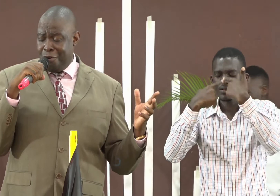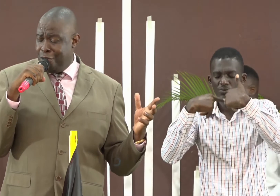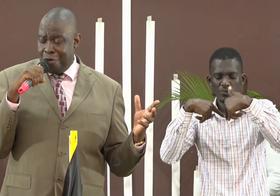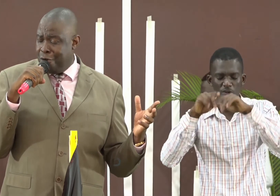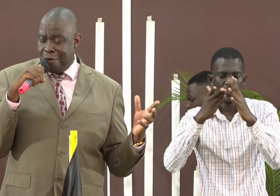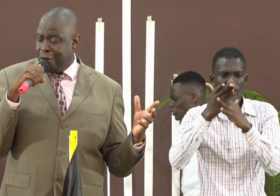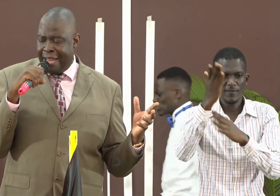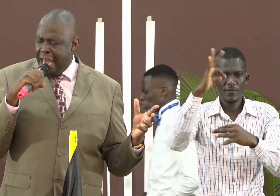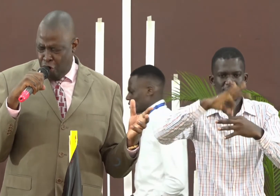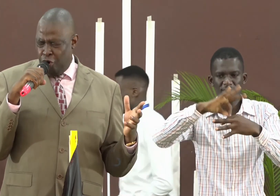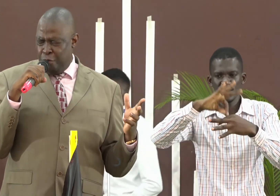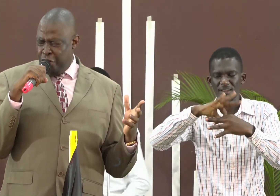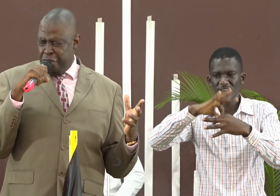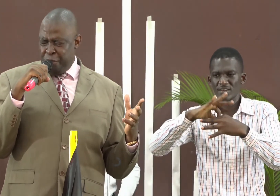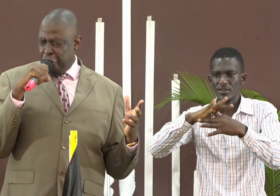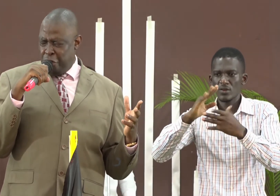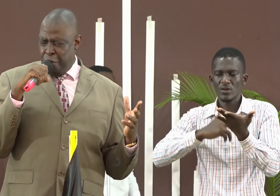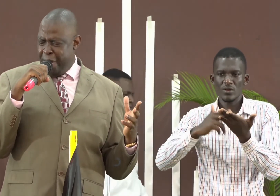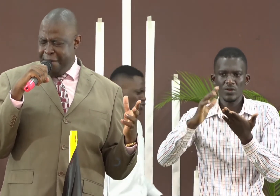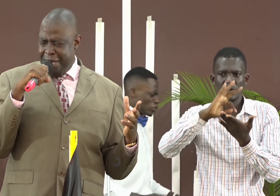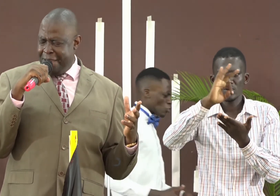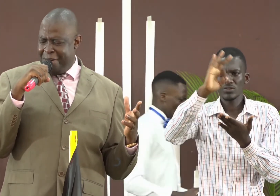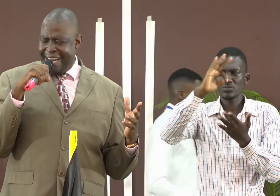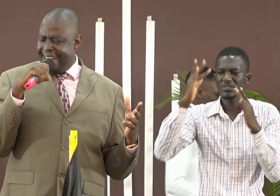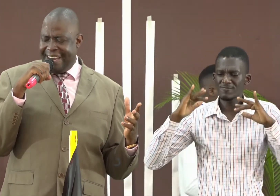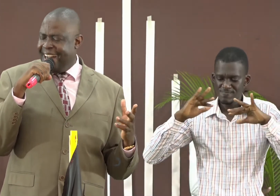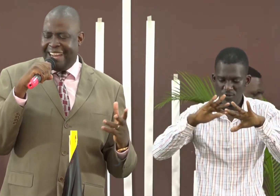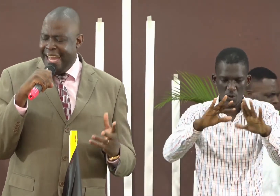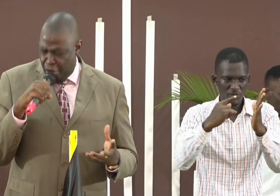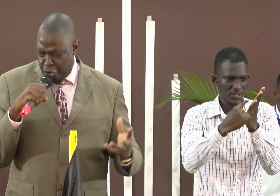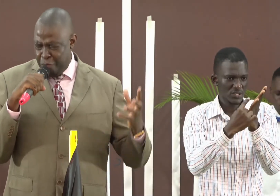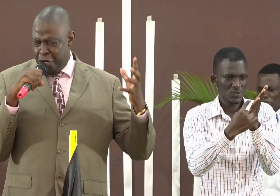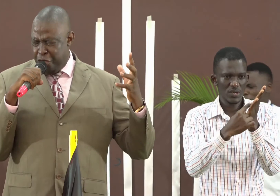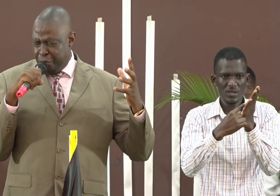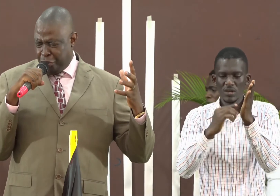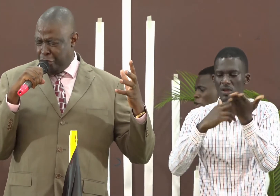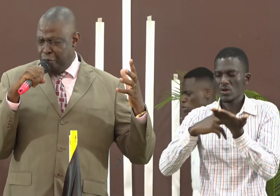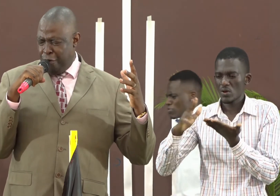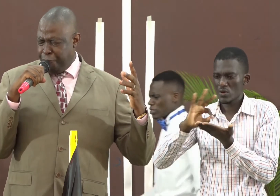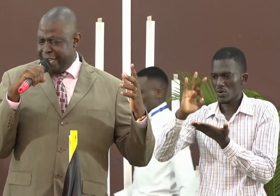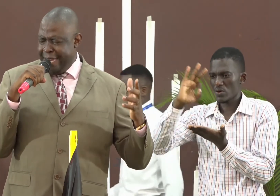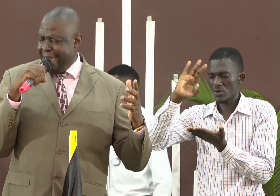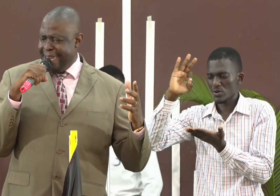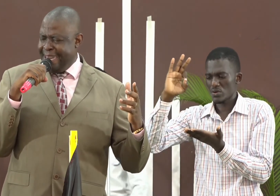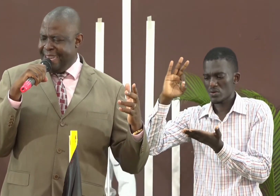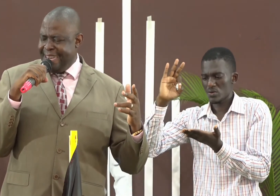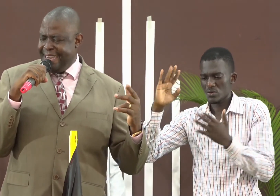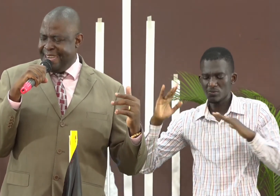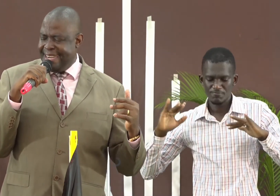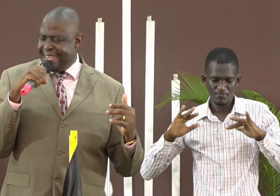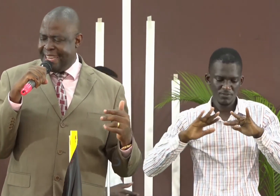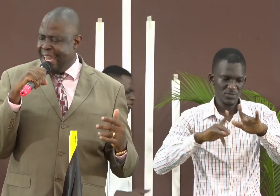mu kalulu omwoyo omutukuvu maamira Uganda Omoyo mtoko wofuge